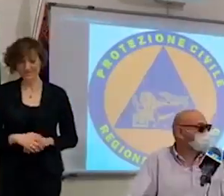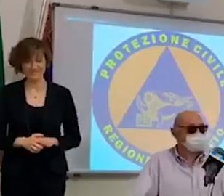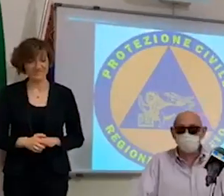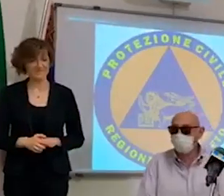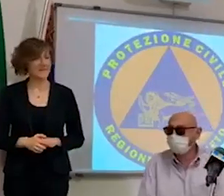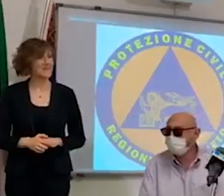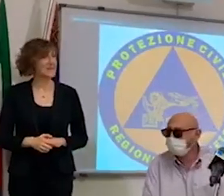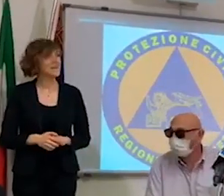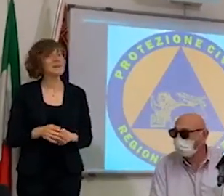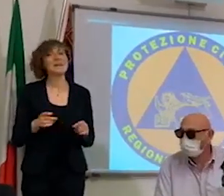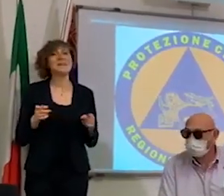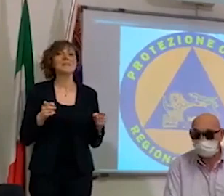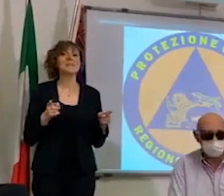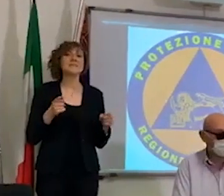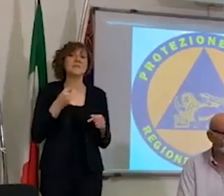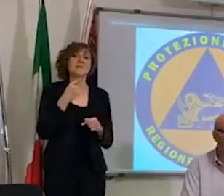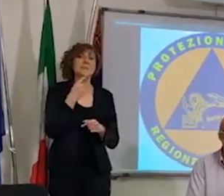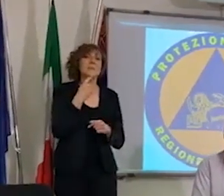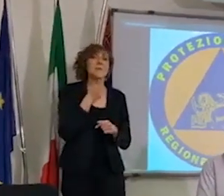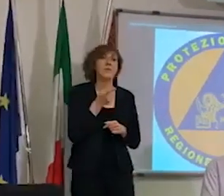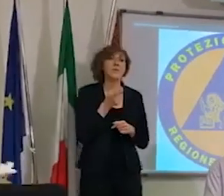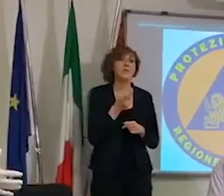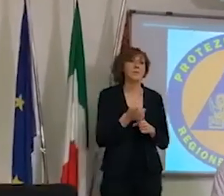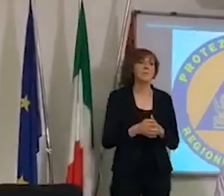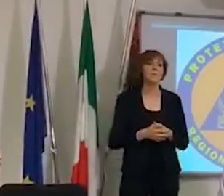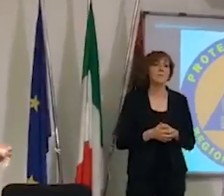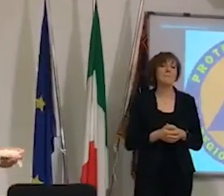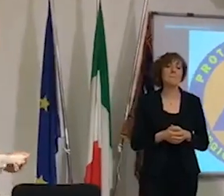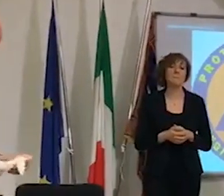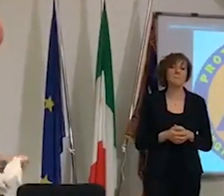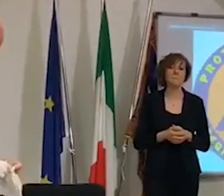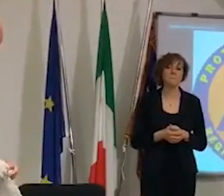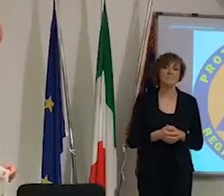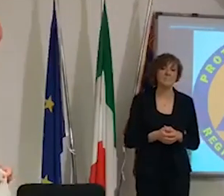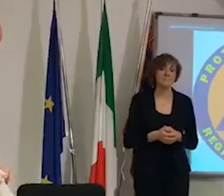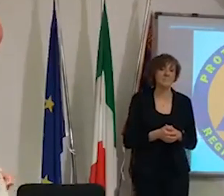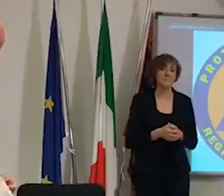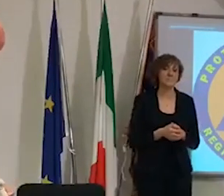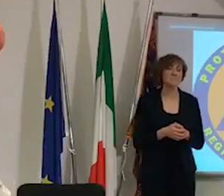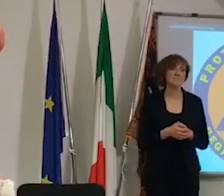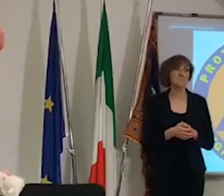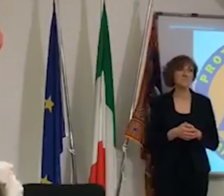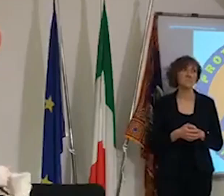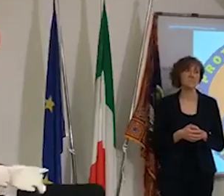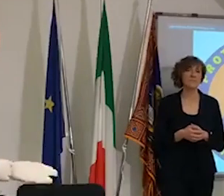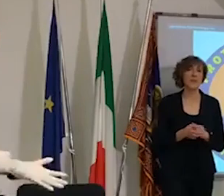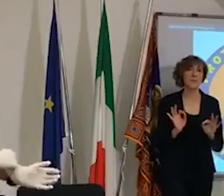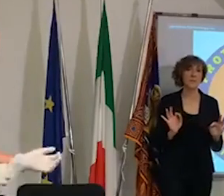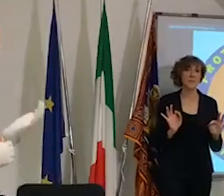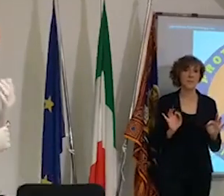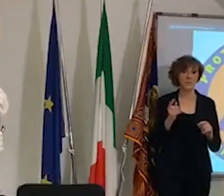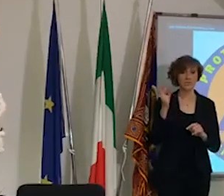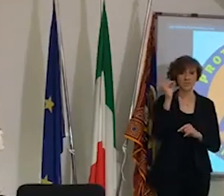notizia. Intanto vi dico io, stiamo parlando, dopo il dottore io le spiegherà tutto, di un tampone, è proprio un